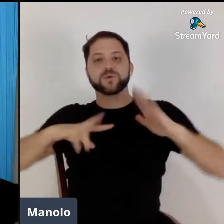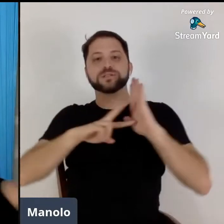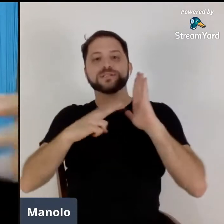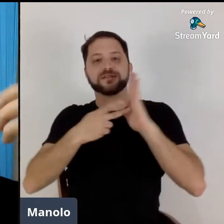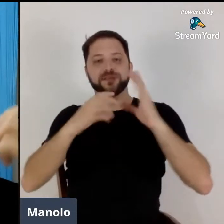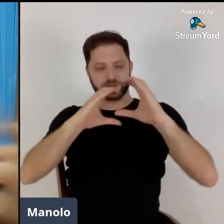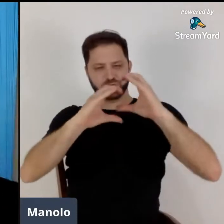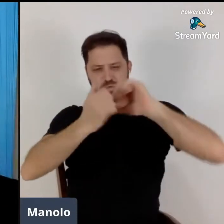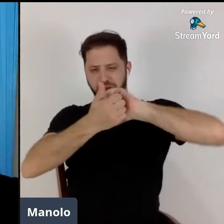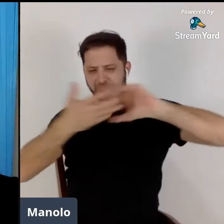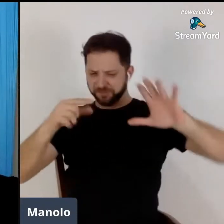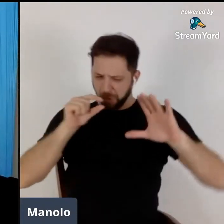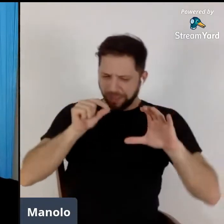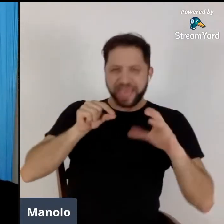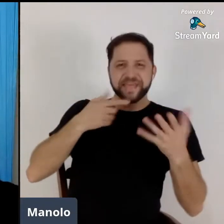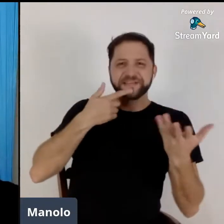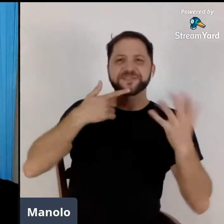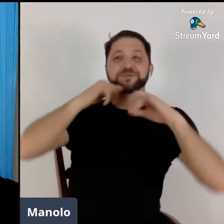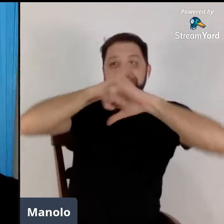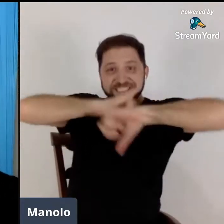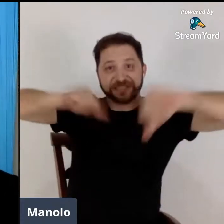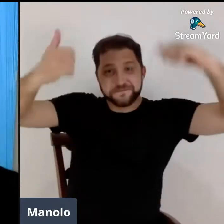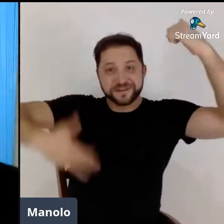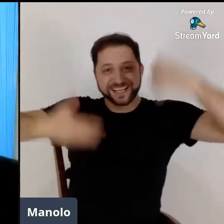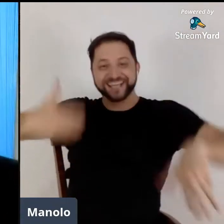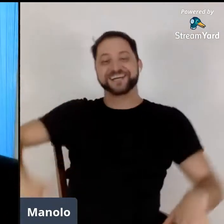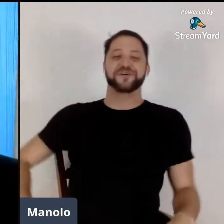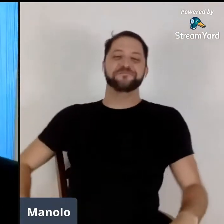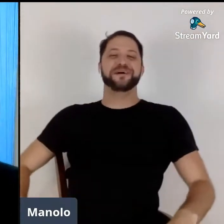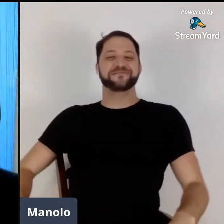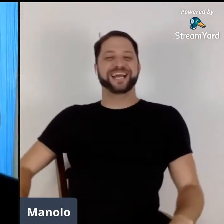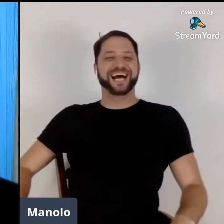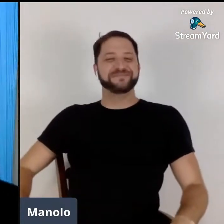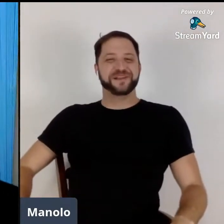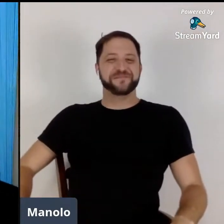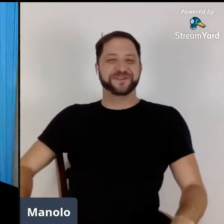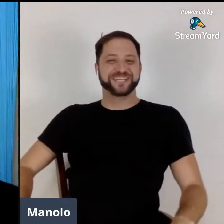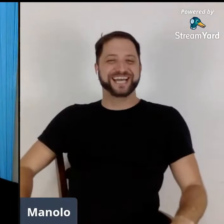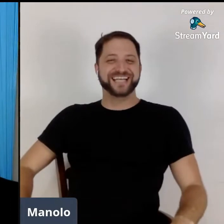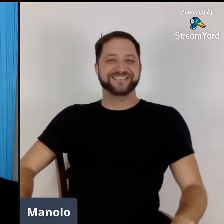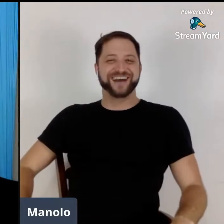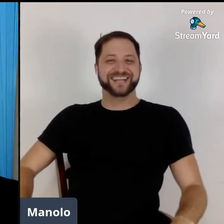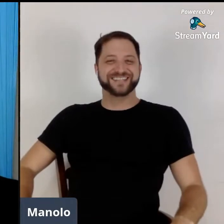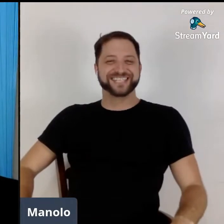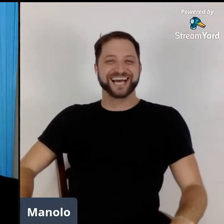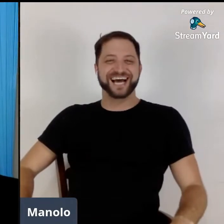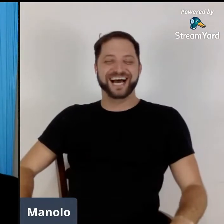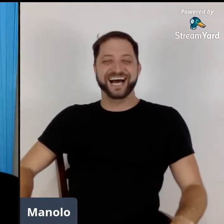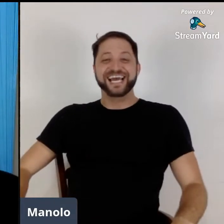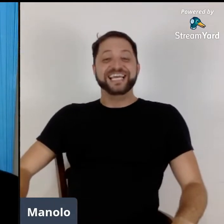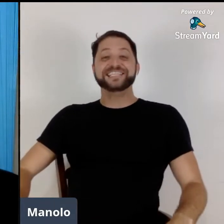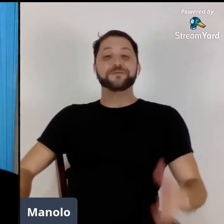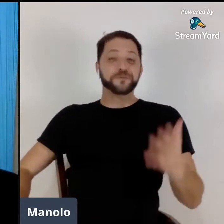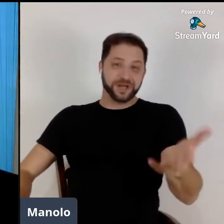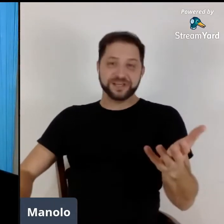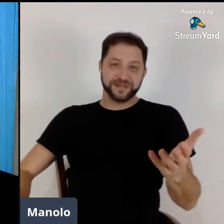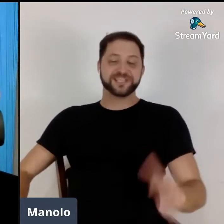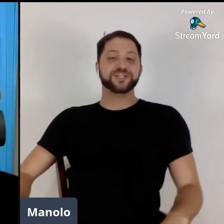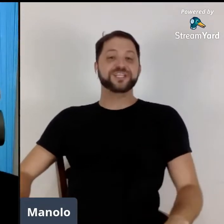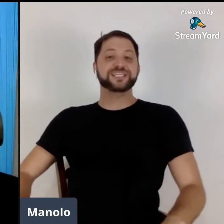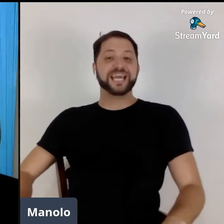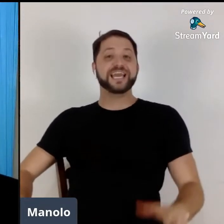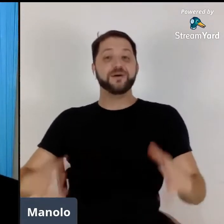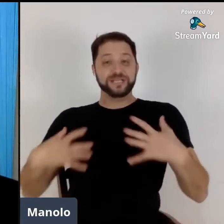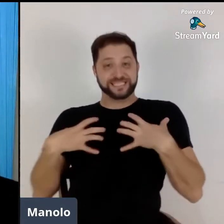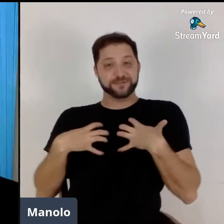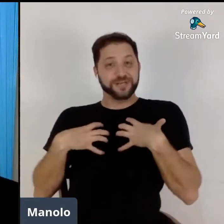canal, faz o teu jabá, faz o teu comercial que você merece. Manda brasa. Opa, obrigado pela oportunidade, Marcos. Então, no Duolibras,